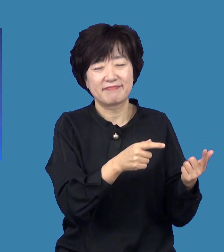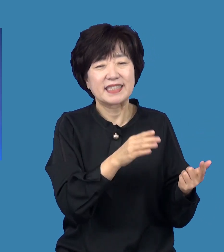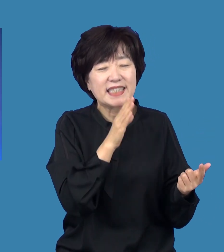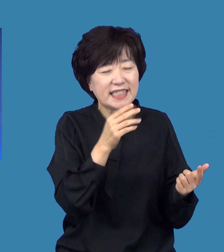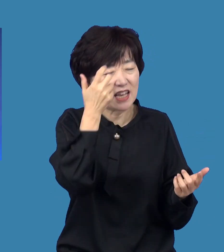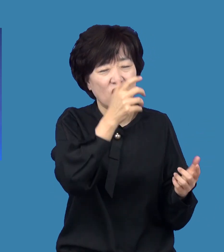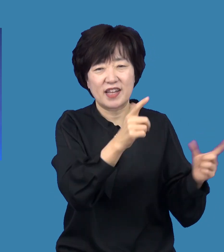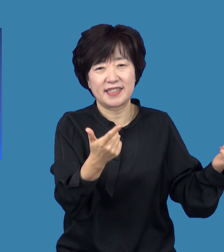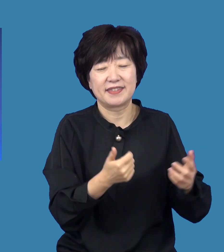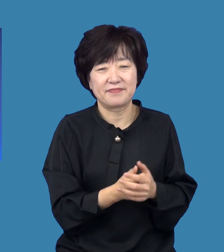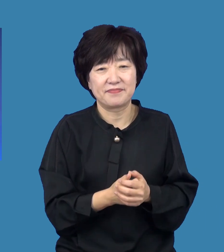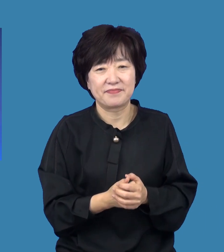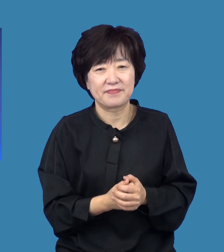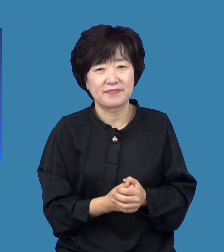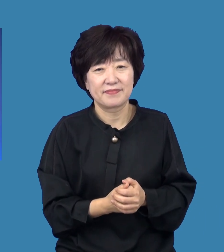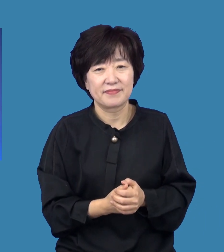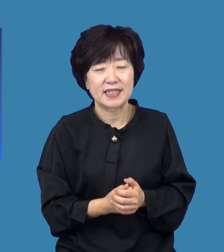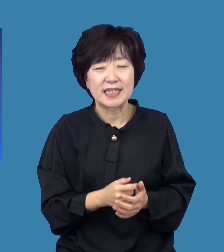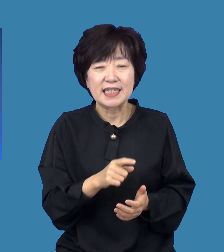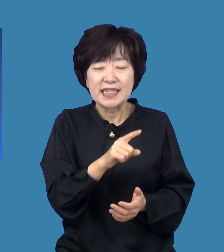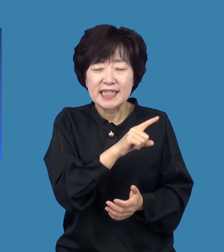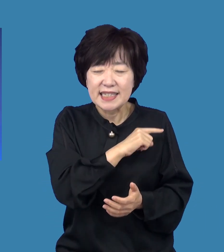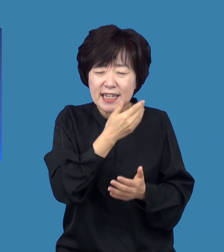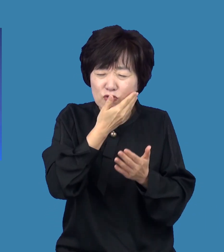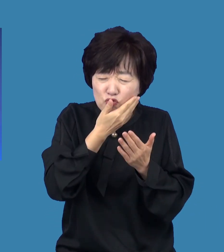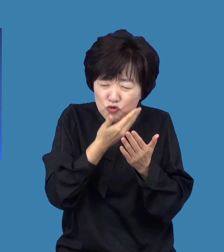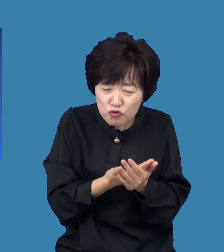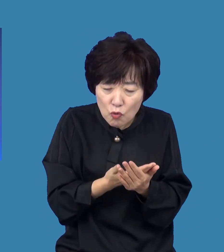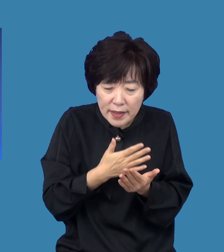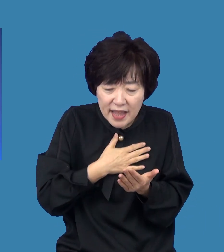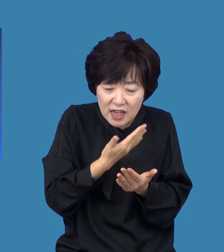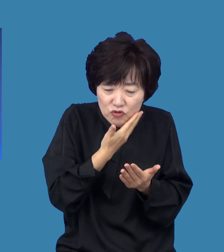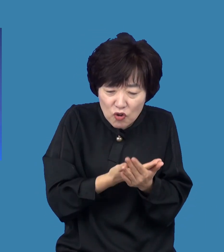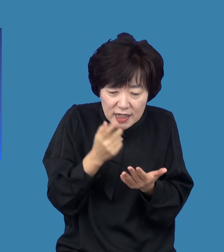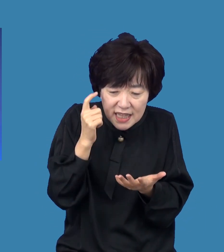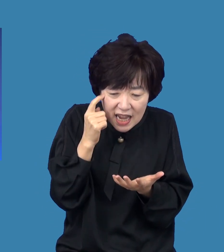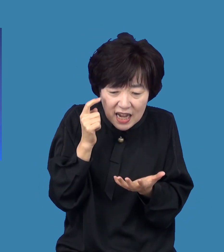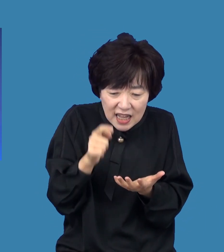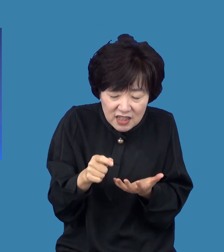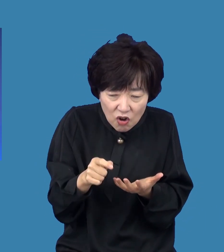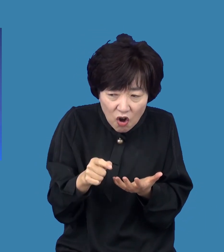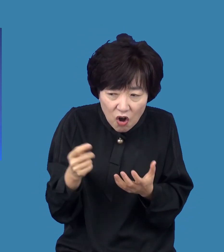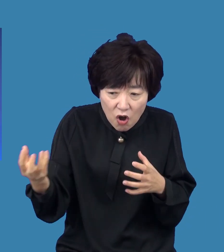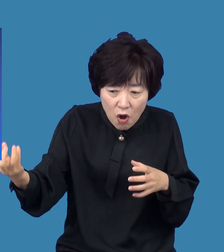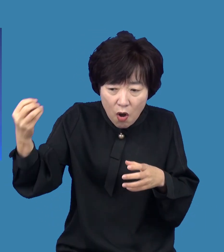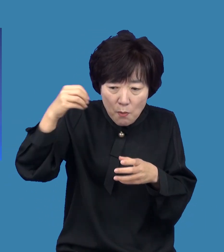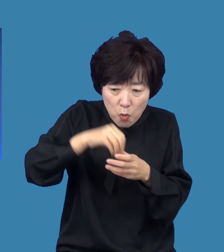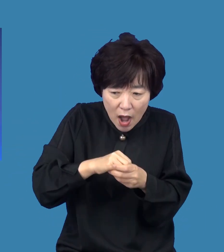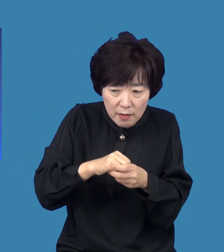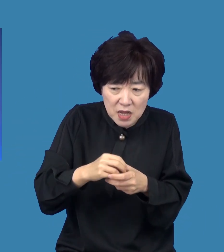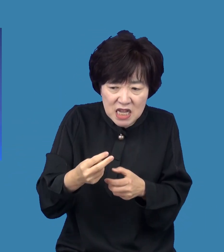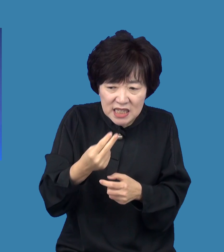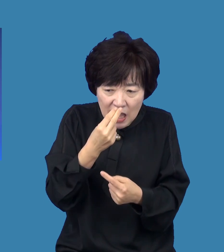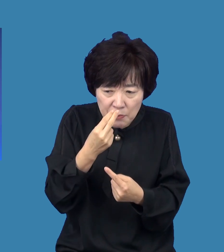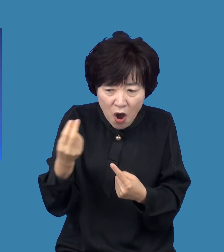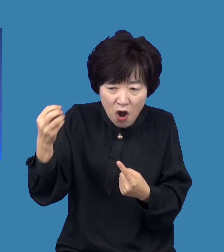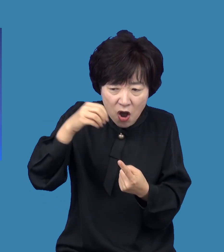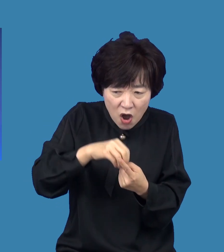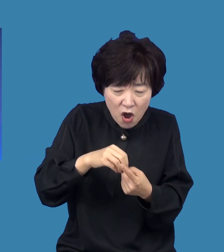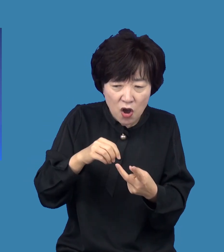행위는 우리가 가장 중요하게 생각하는 것들을 포함하는 얘기예요. 우리 생명, 그 다음에 우리의